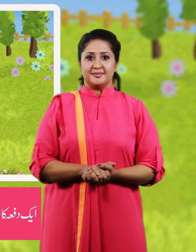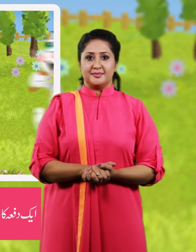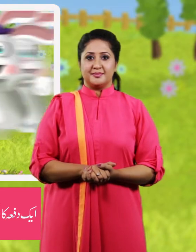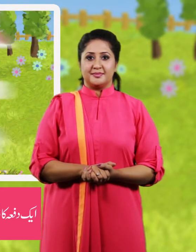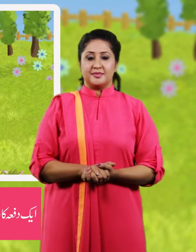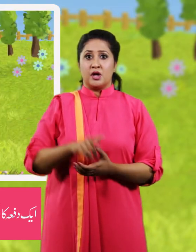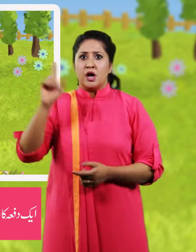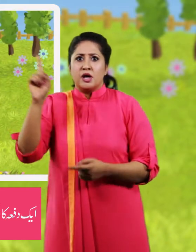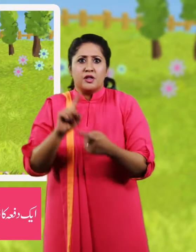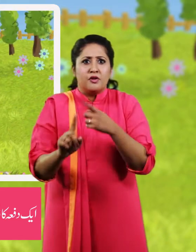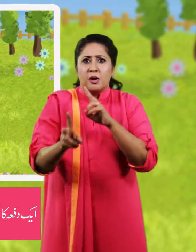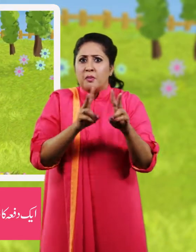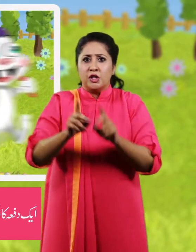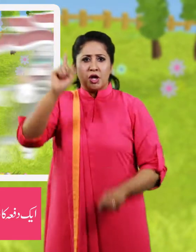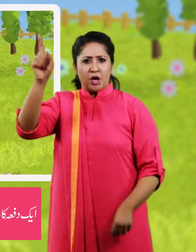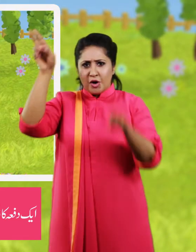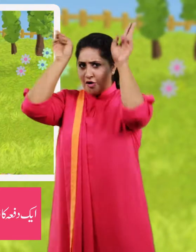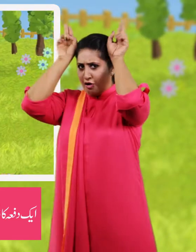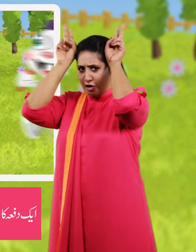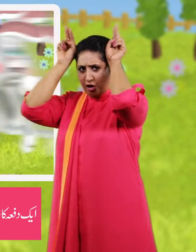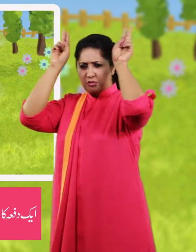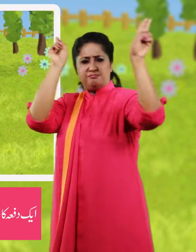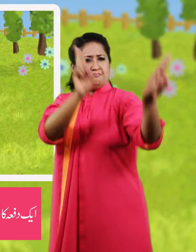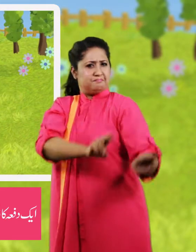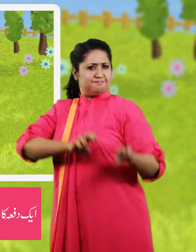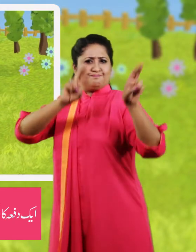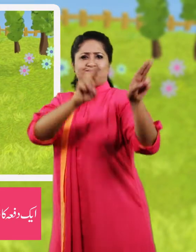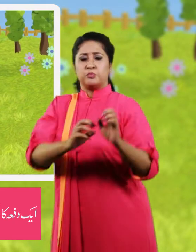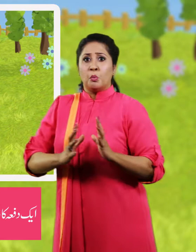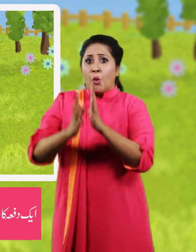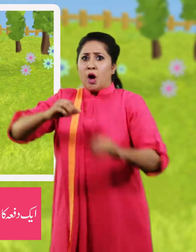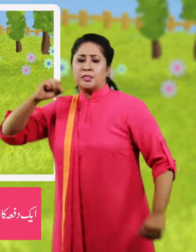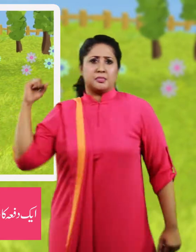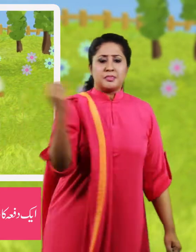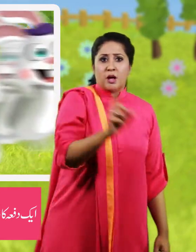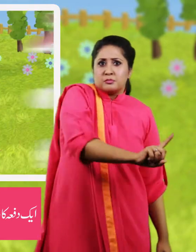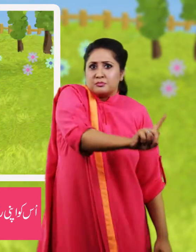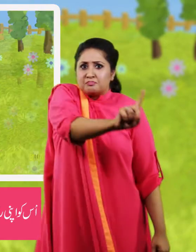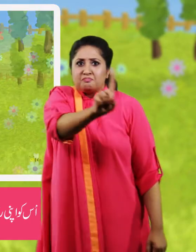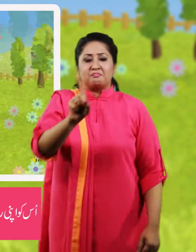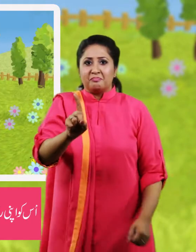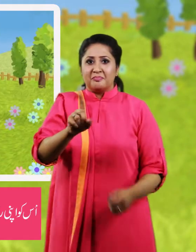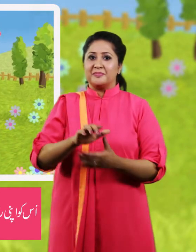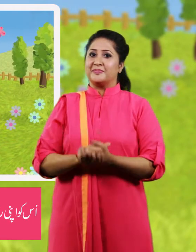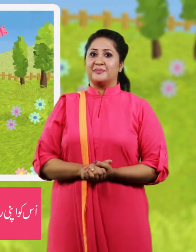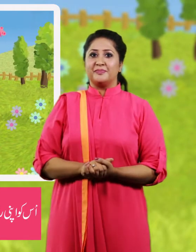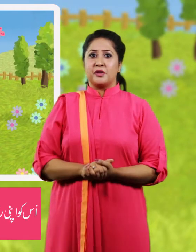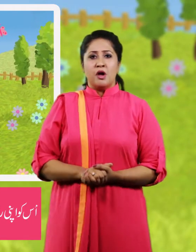ایک دفعہ کا ذکر ہے کہ ایک خرگوش تھا جو بہت تیز دوڑتا تھا اس کو اپنی رفتار پر